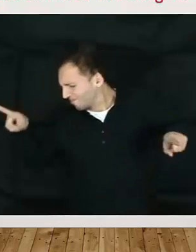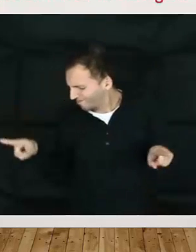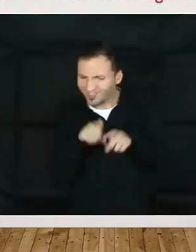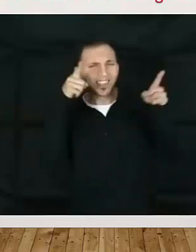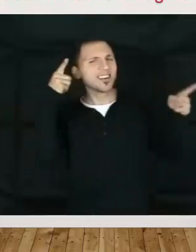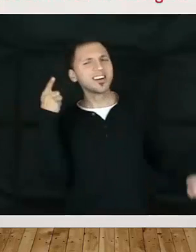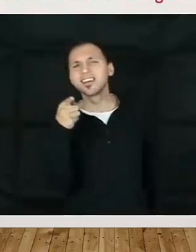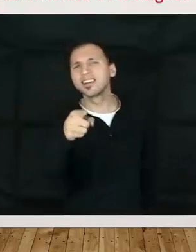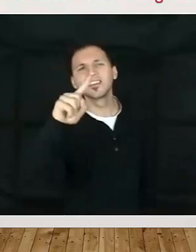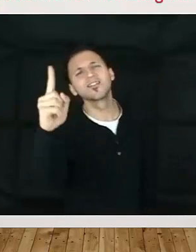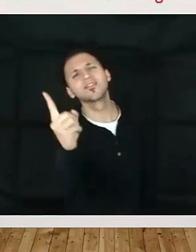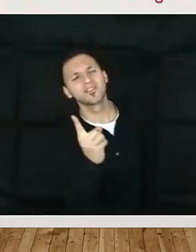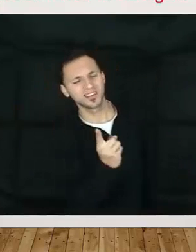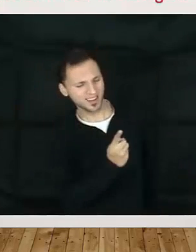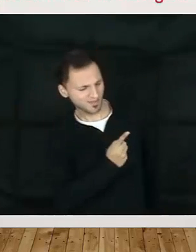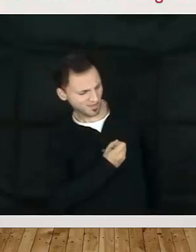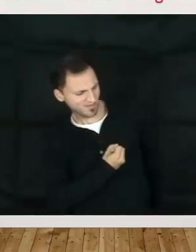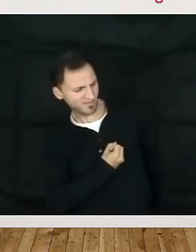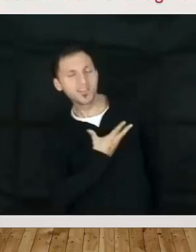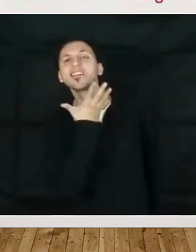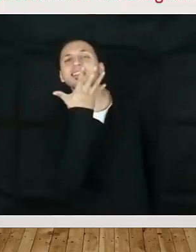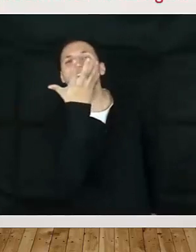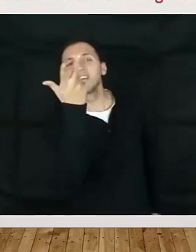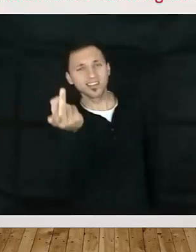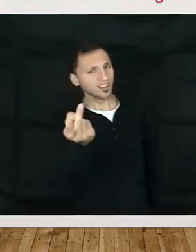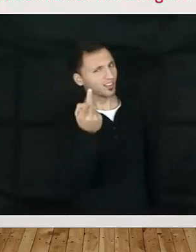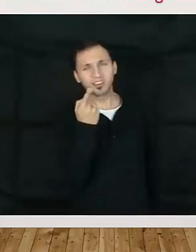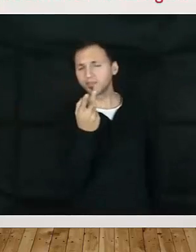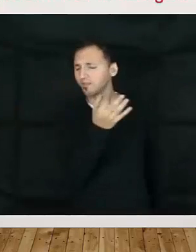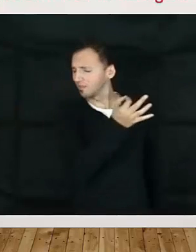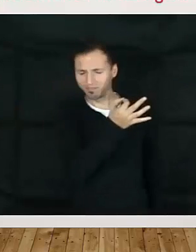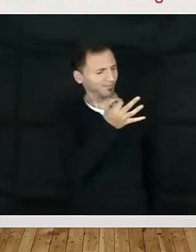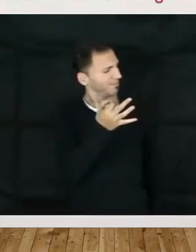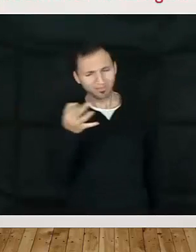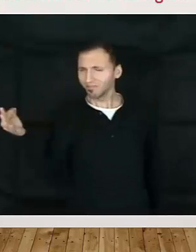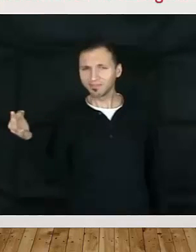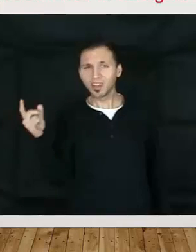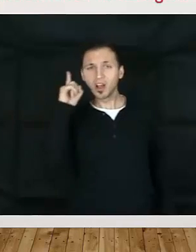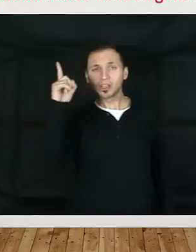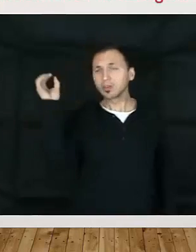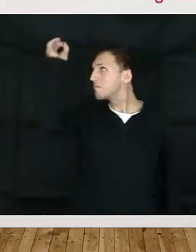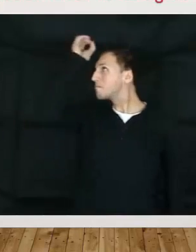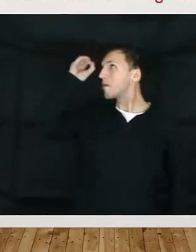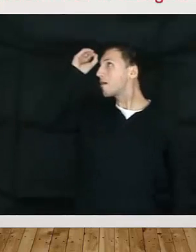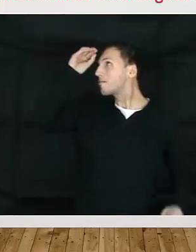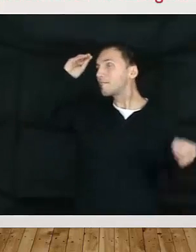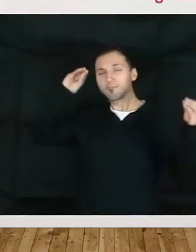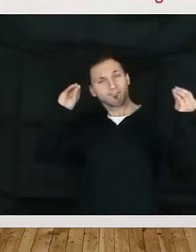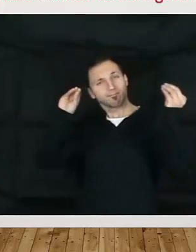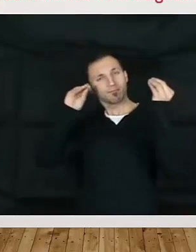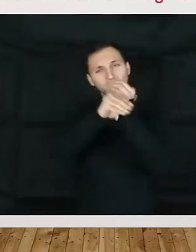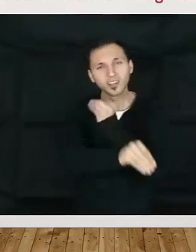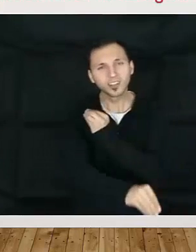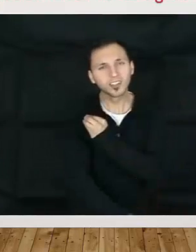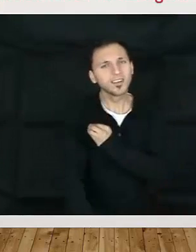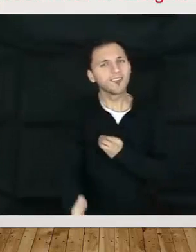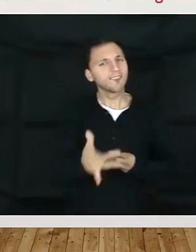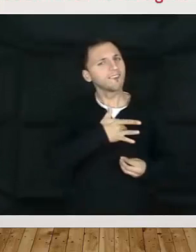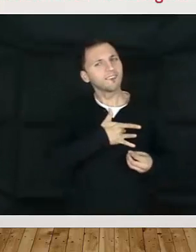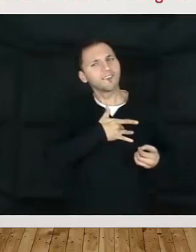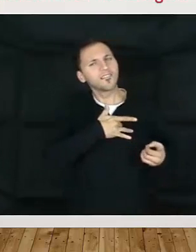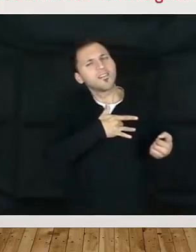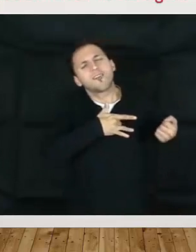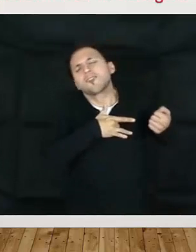en los diferentes puntos de vista. Sin embargo, las personas sordas que usaban señas eran uniformemente